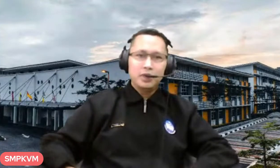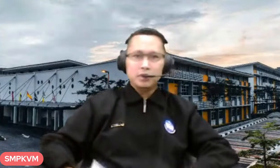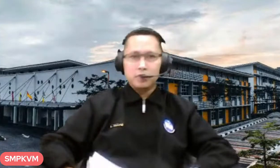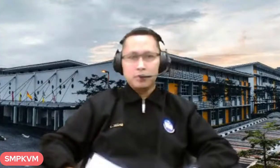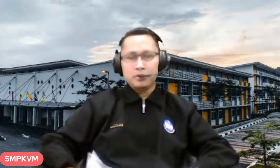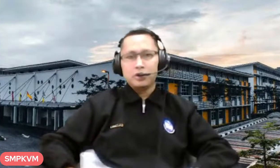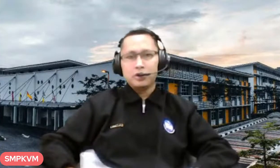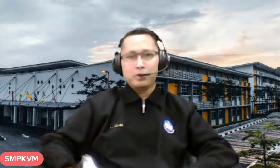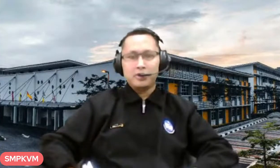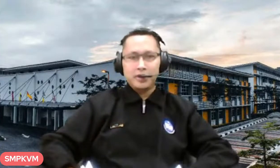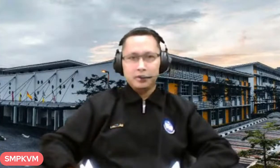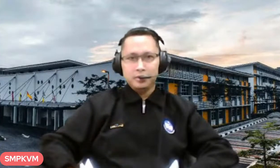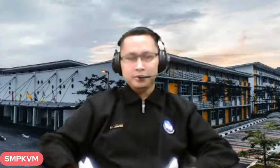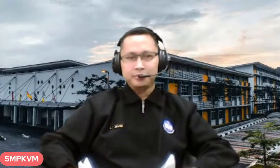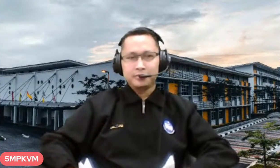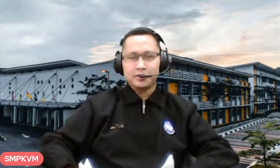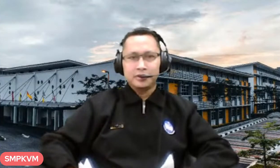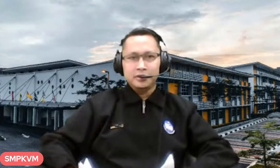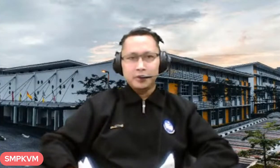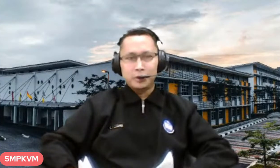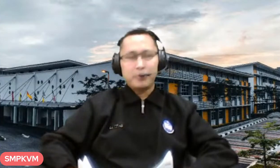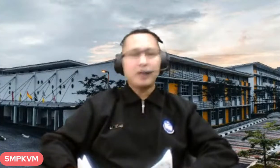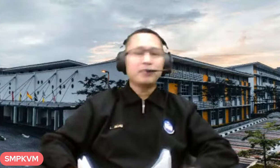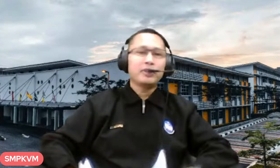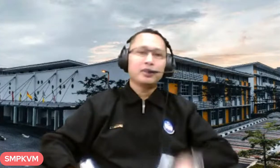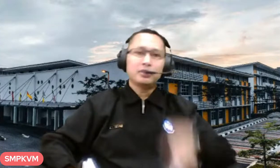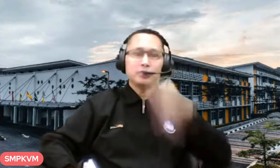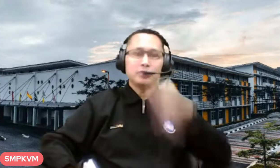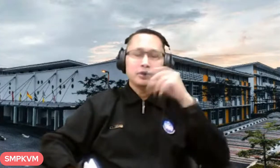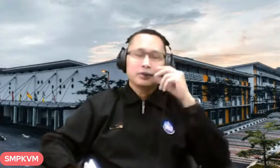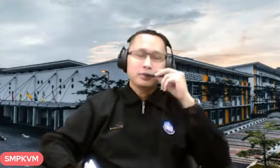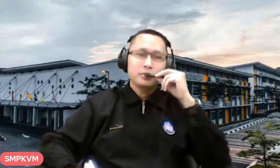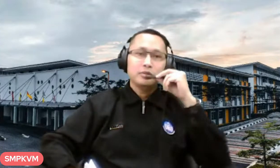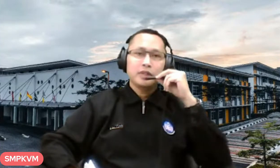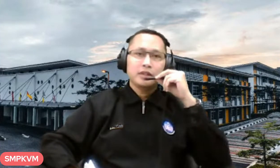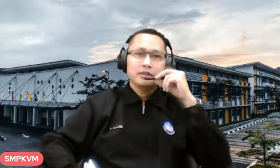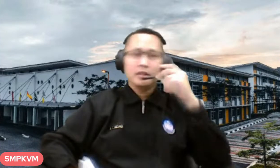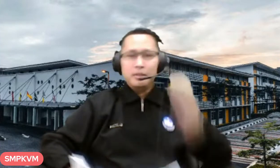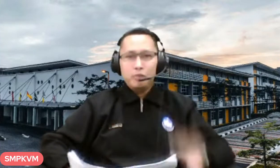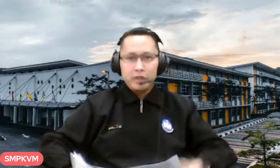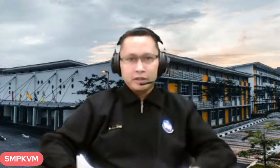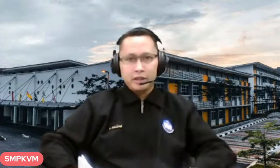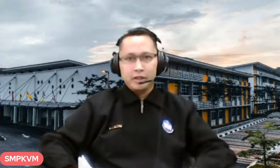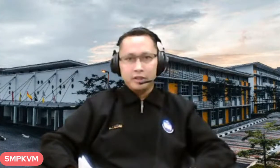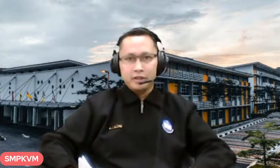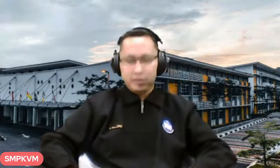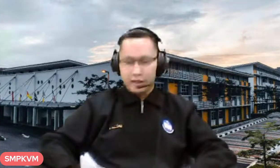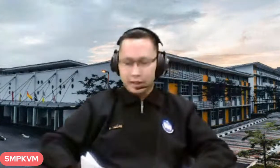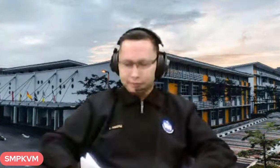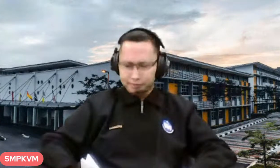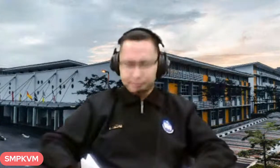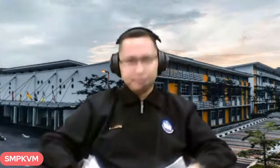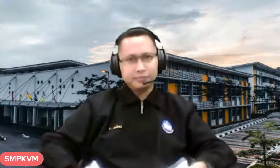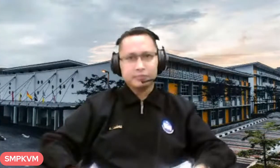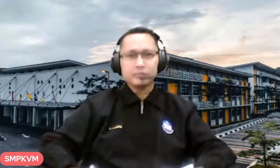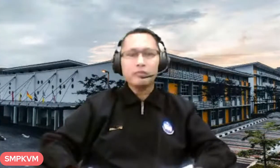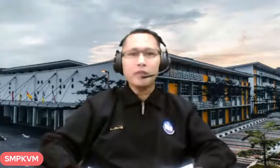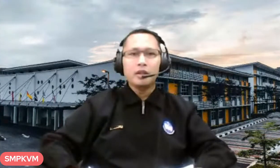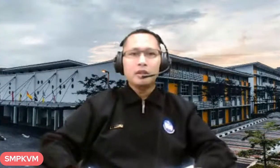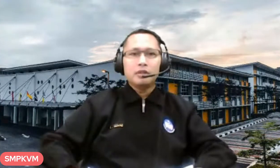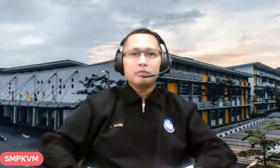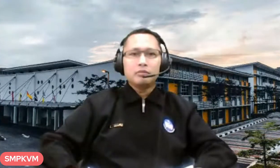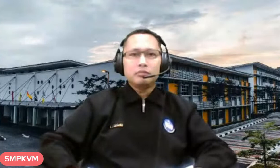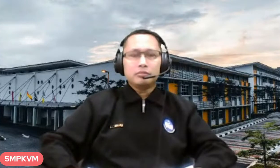Assalamualaikum warahmatullahi wabarakatuh saya ucapkan kepada semua guru dan murid yang saya kasih kalian